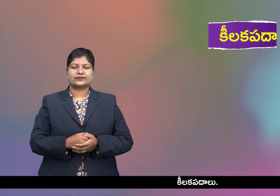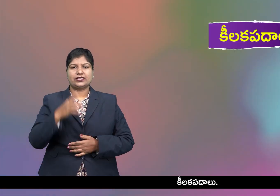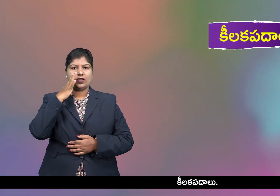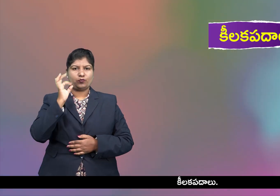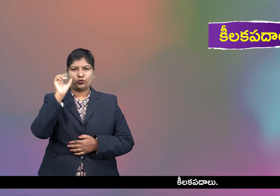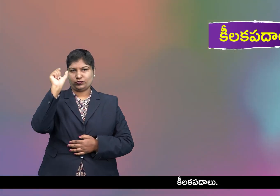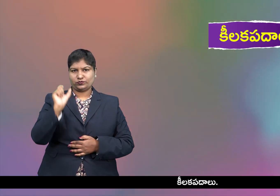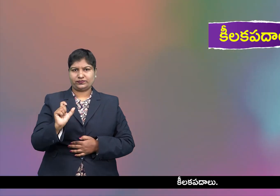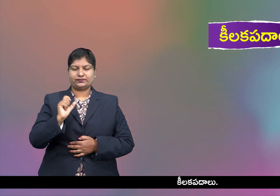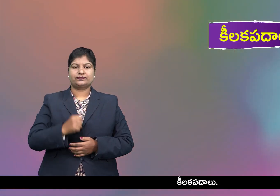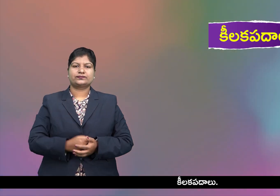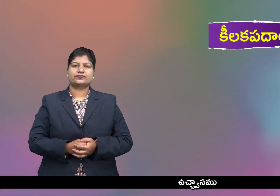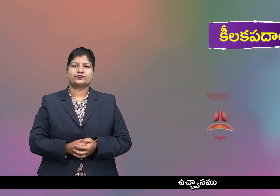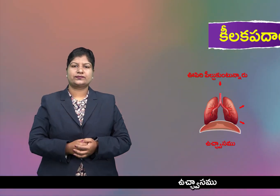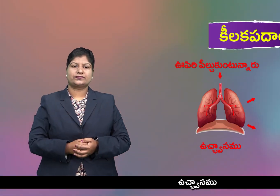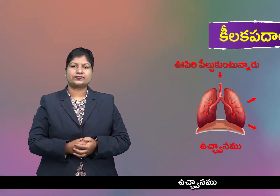కీలక పదాలు: